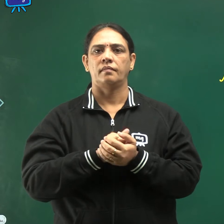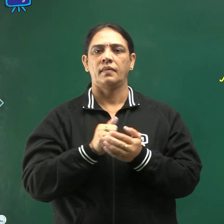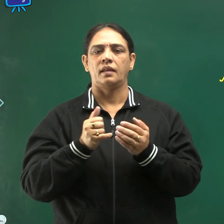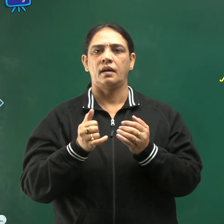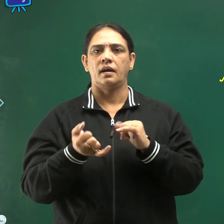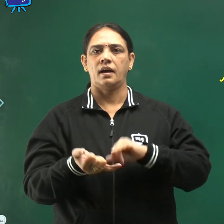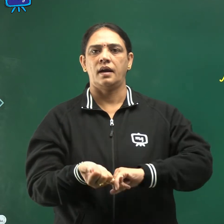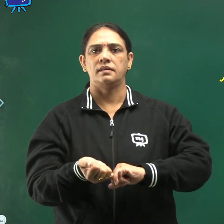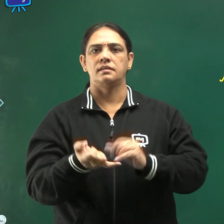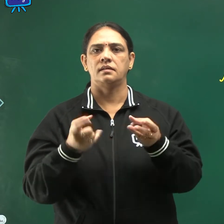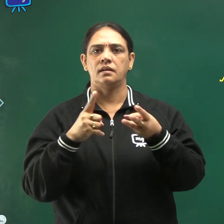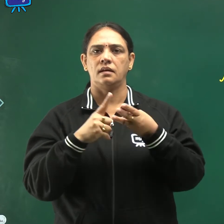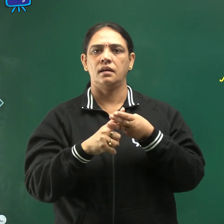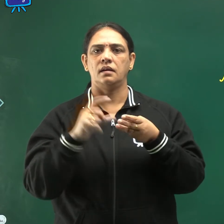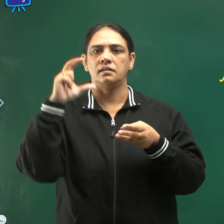सेक